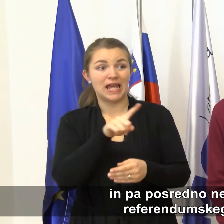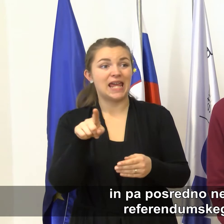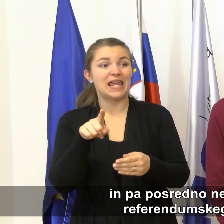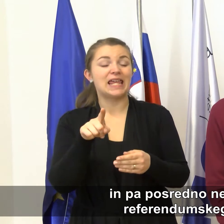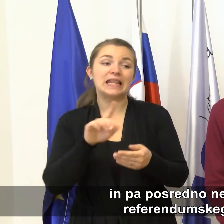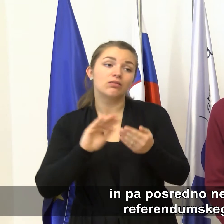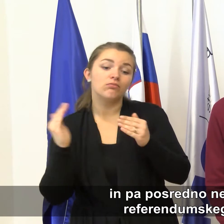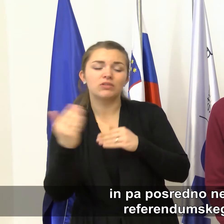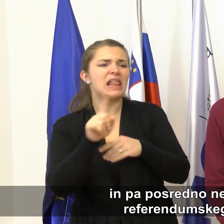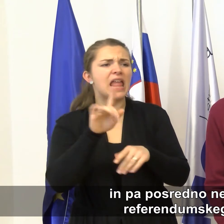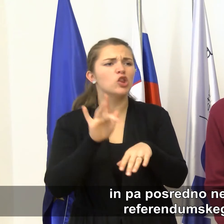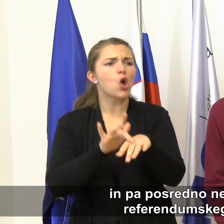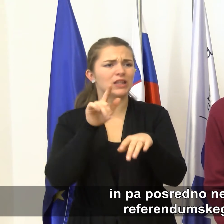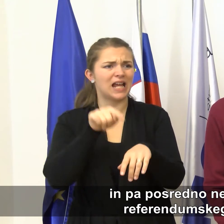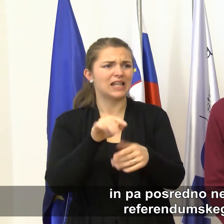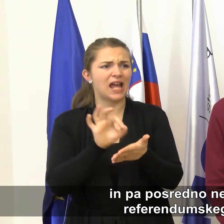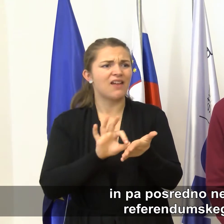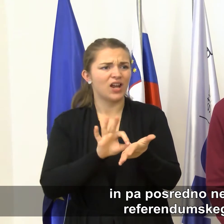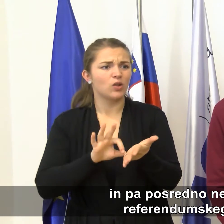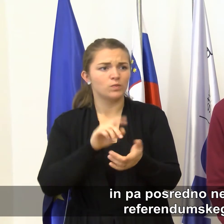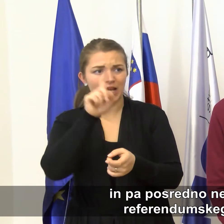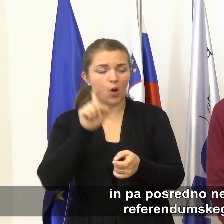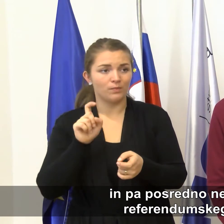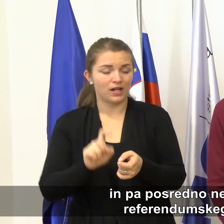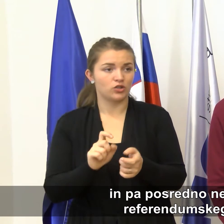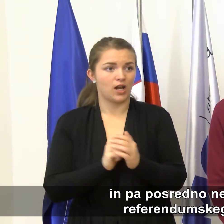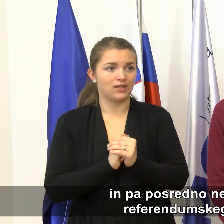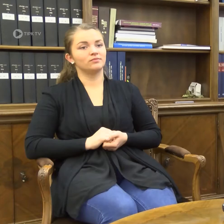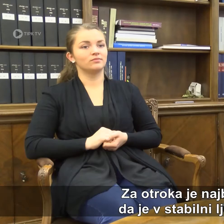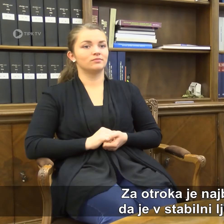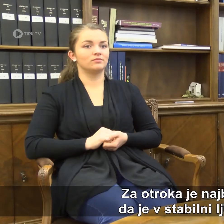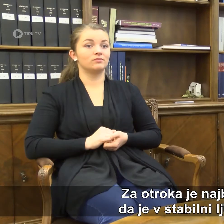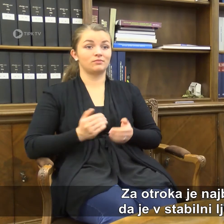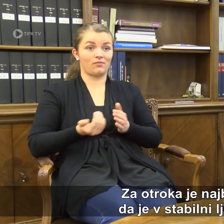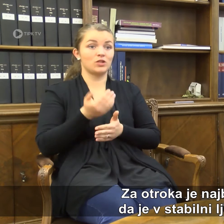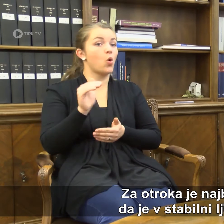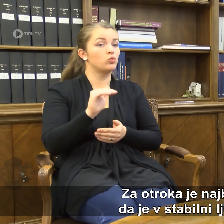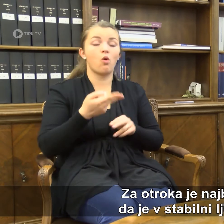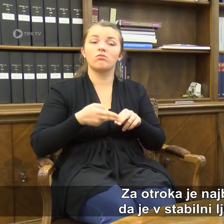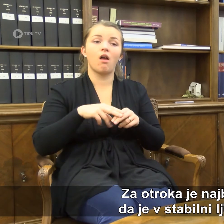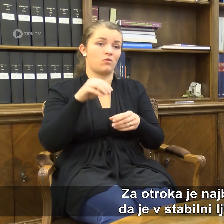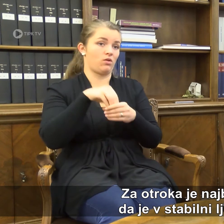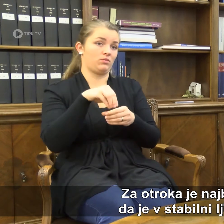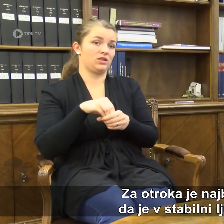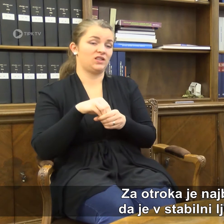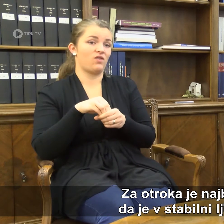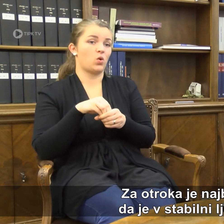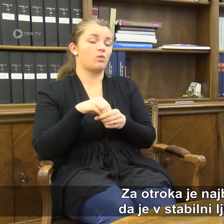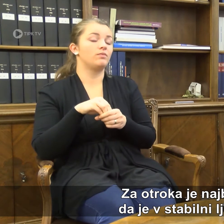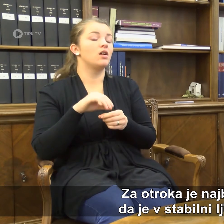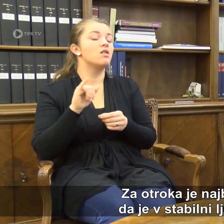posredno ne dotika vprašanja. Za otroka je najbolj bistveno, da je v